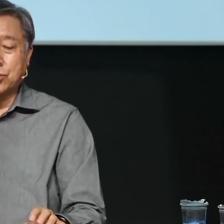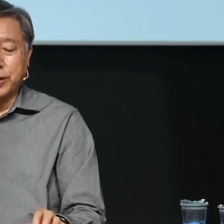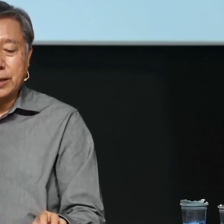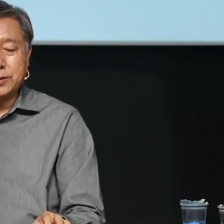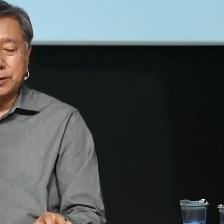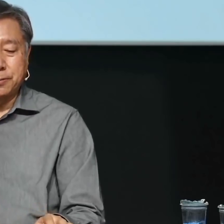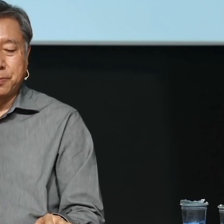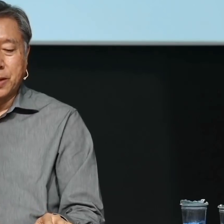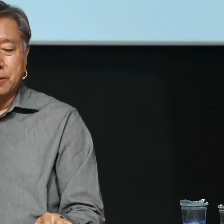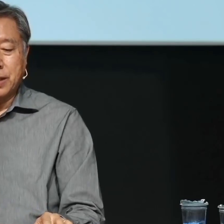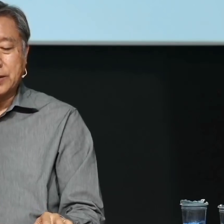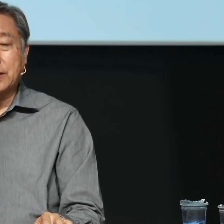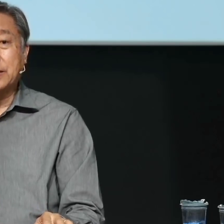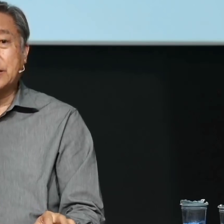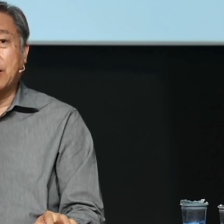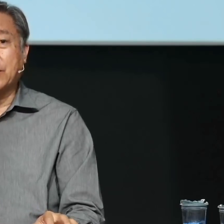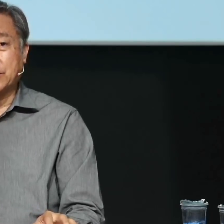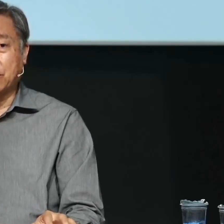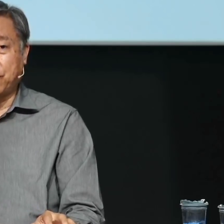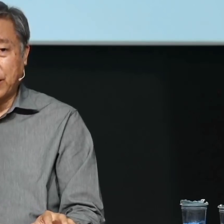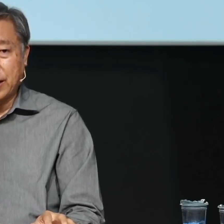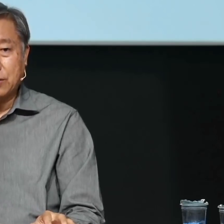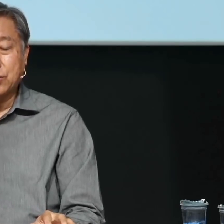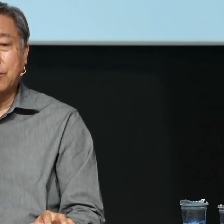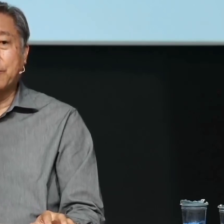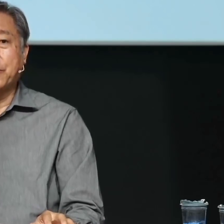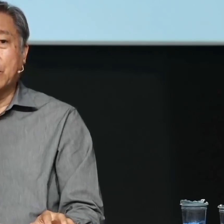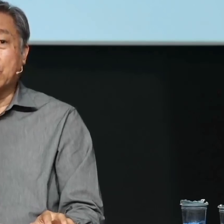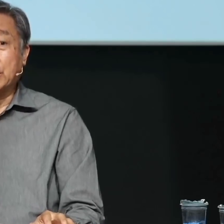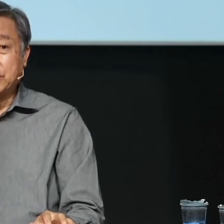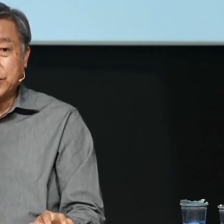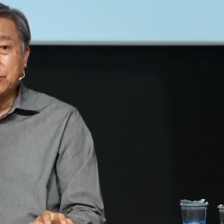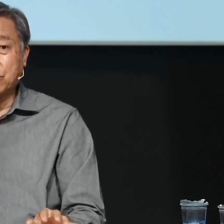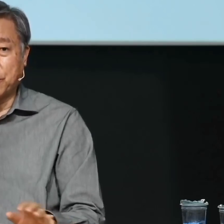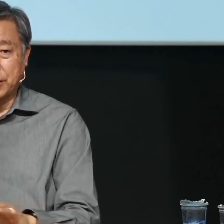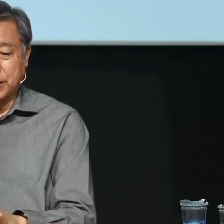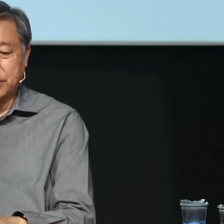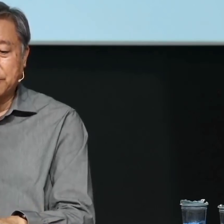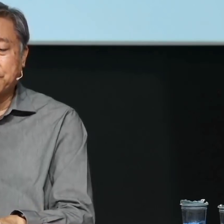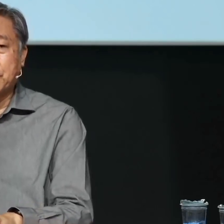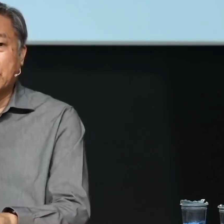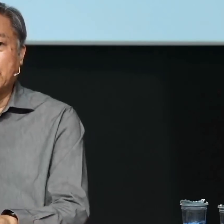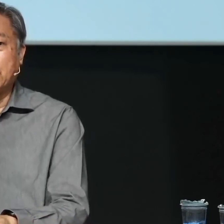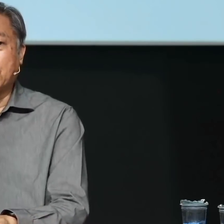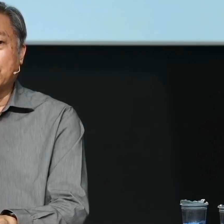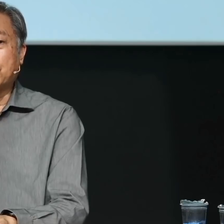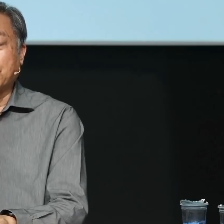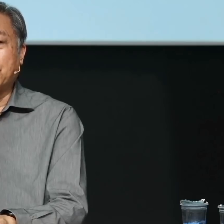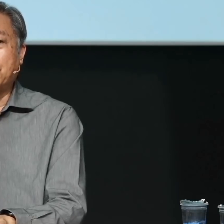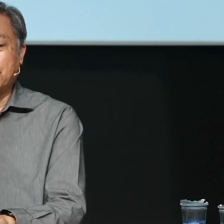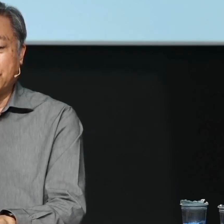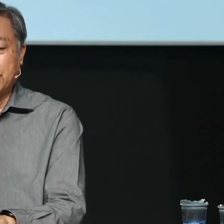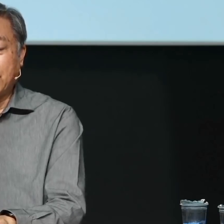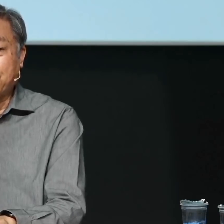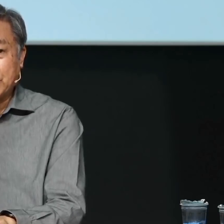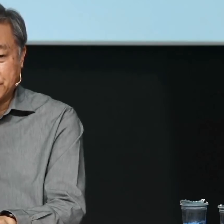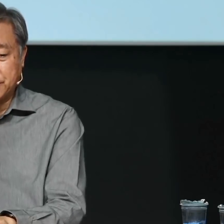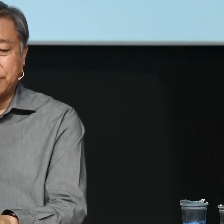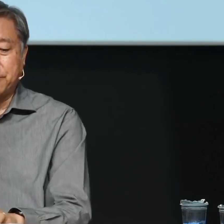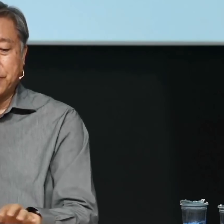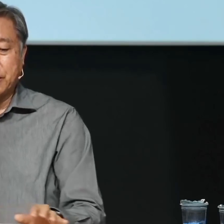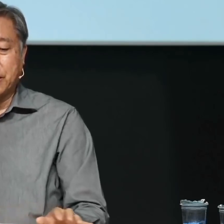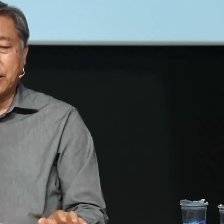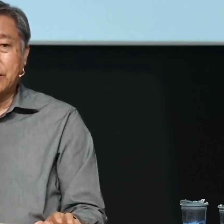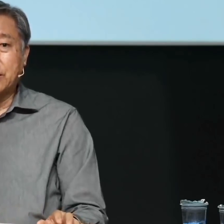não nos conhece, mas ali estava sendo falado o destino do planeta e o que o Senhor irá